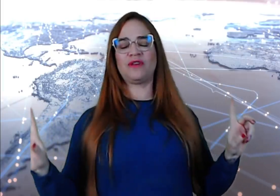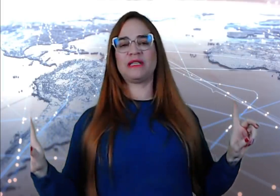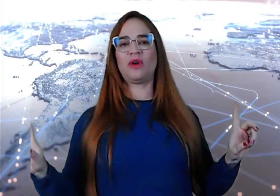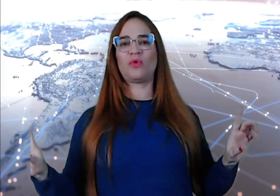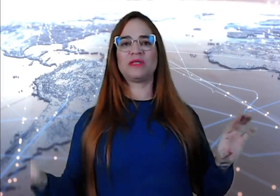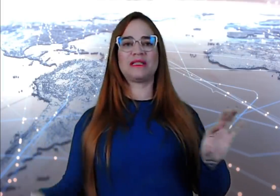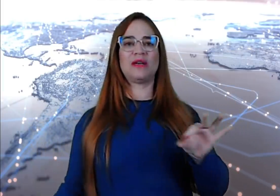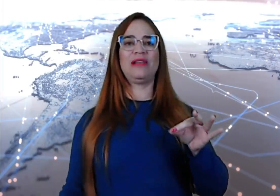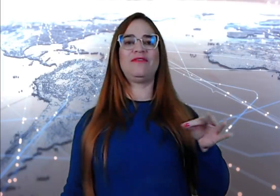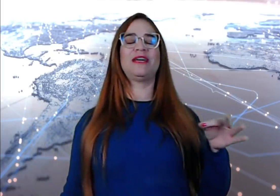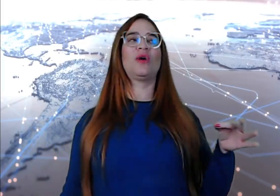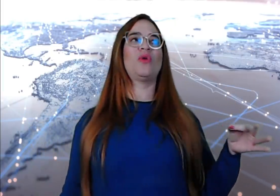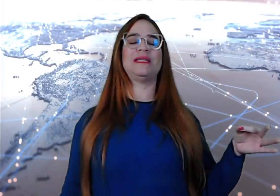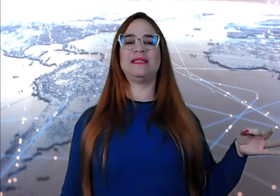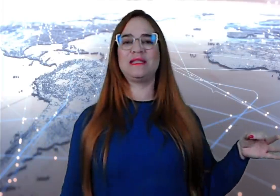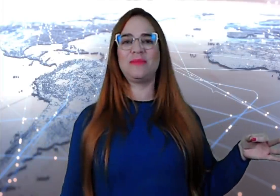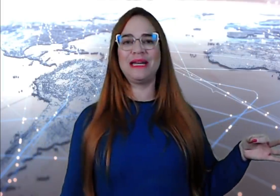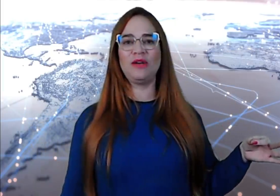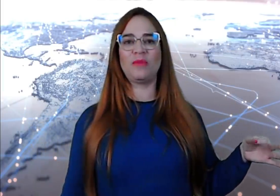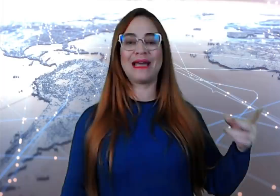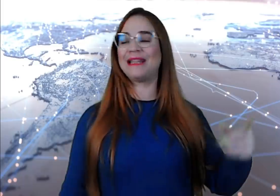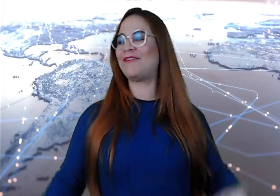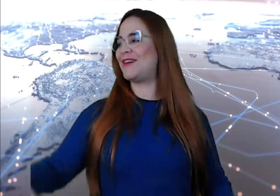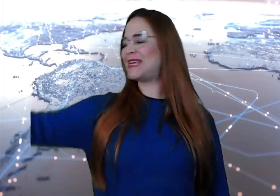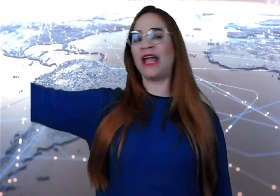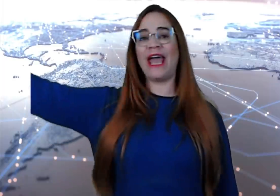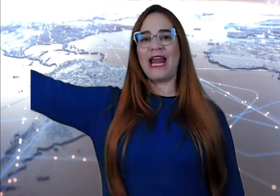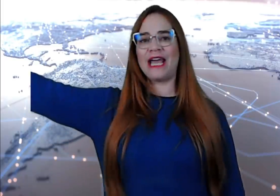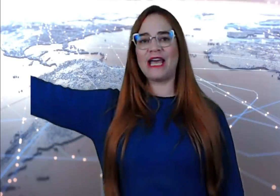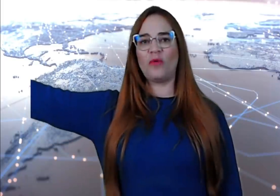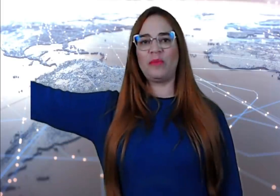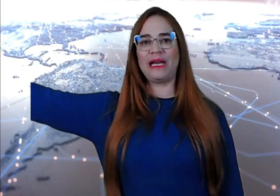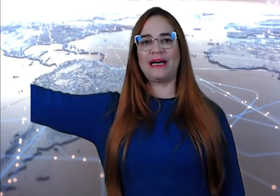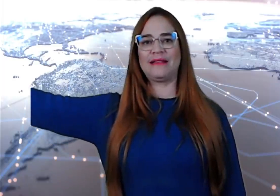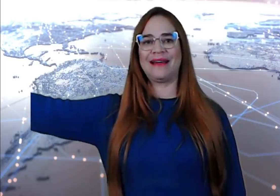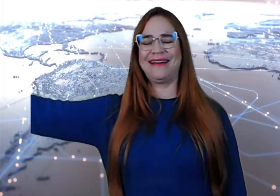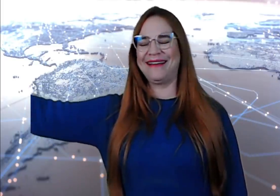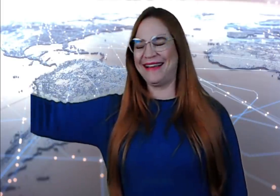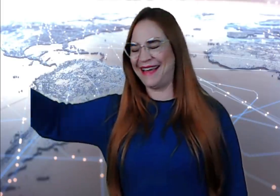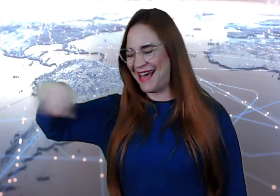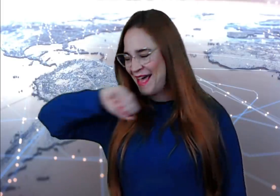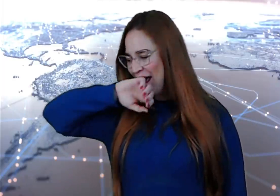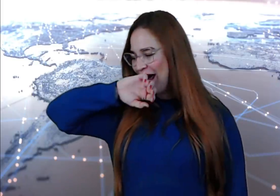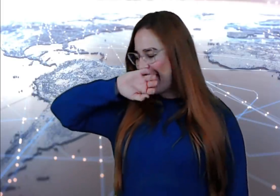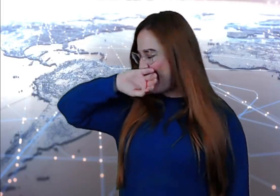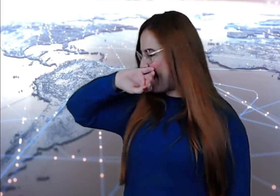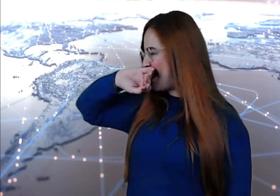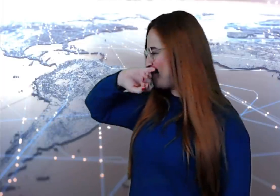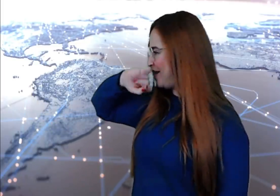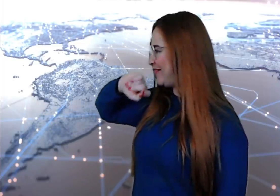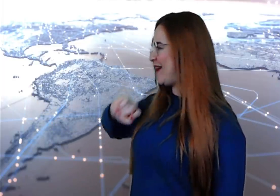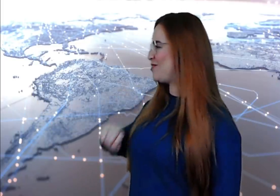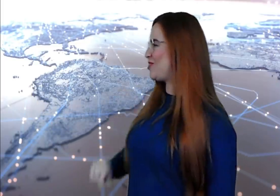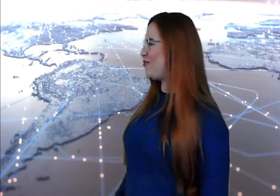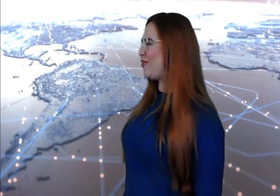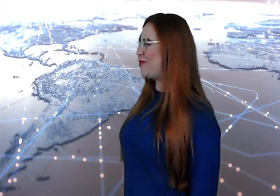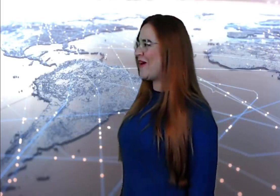fazendo acusação leviana coisíssima nenhuma. Quem tá fazendo é ele aqui, é o pilantra. Ah, meu Deus, eu vou